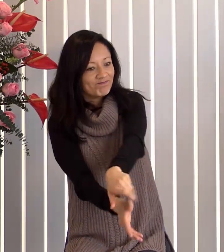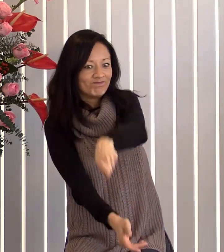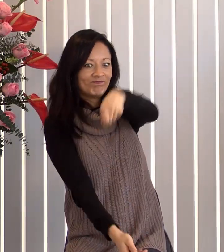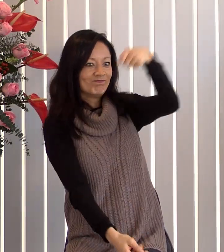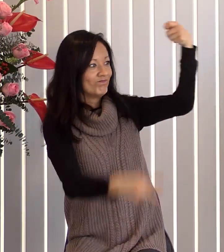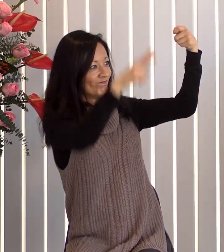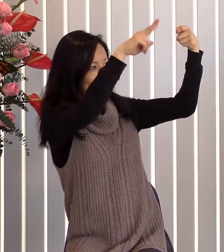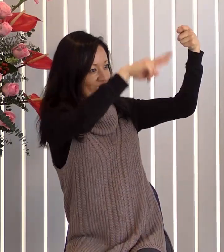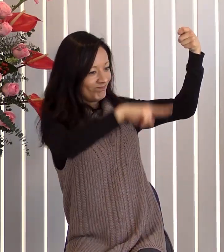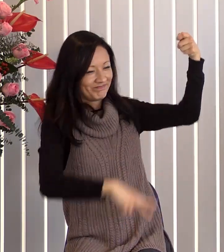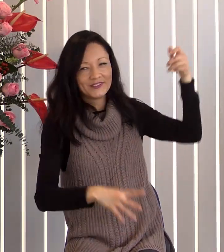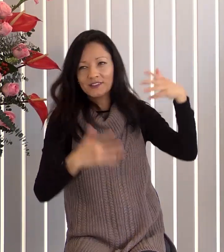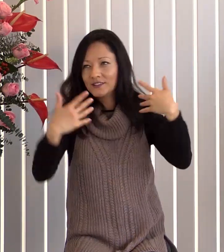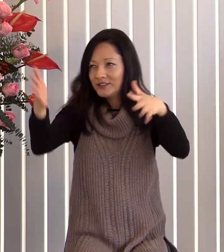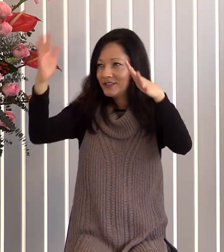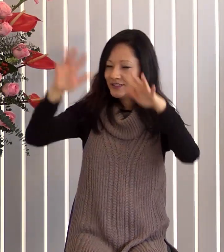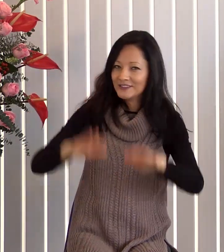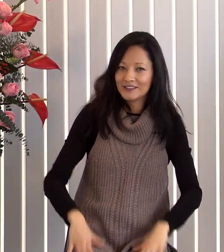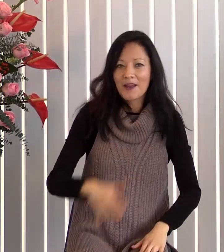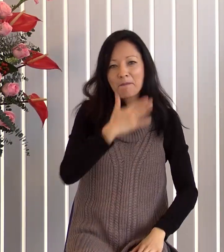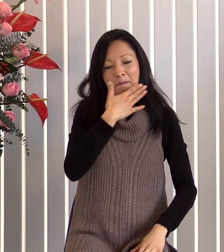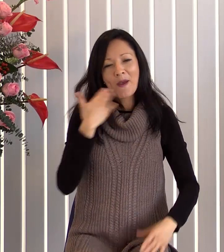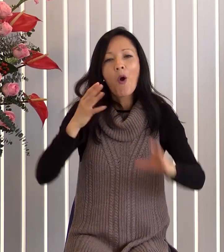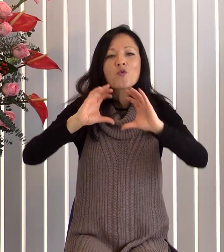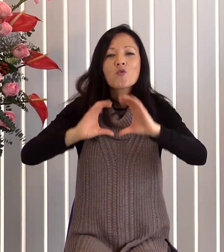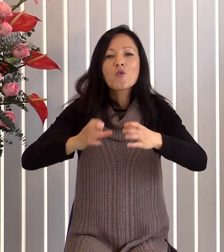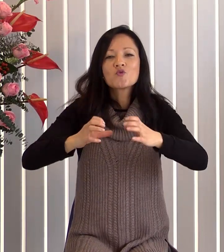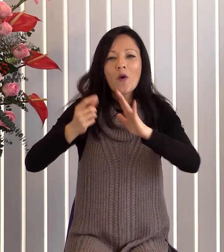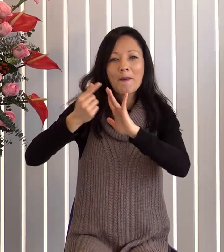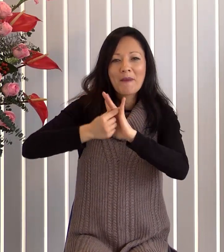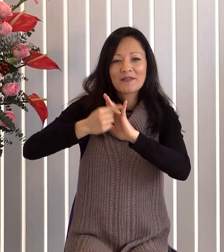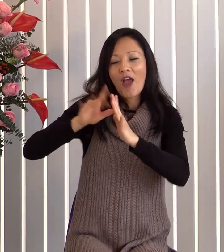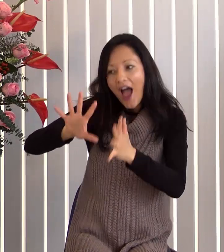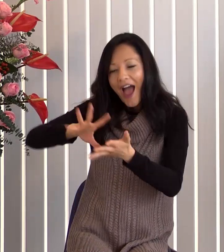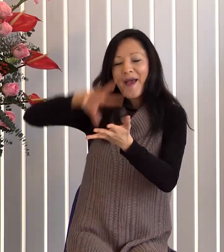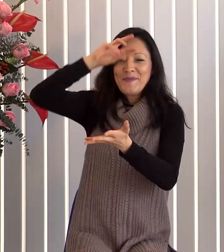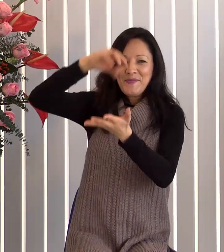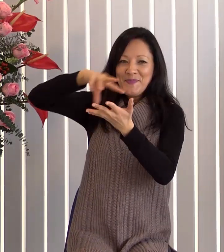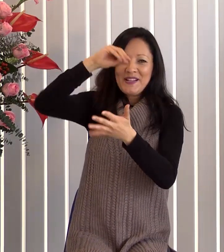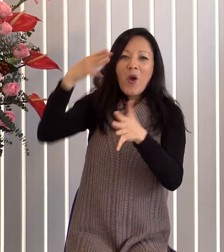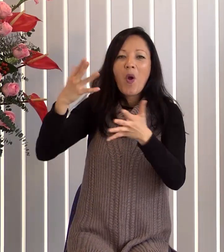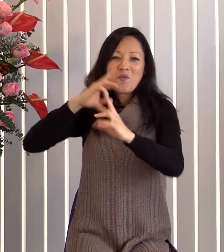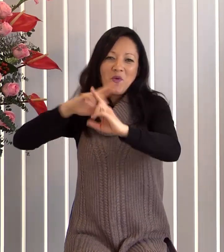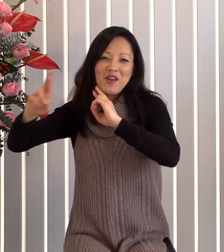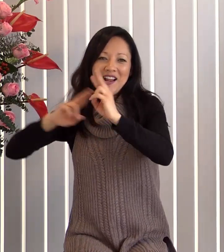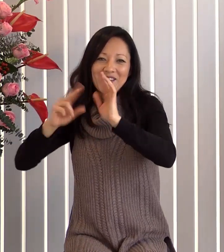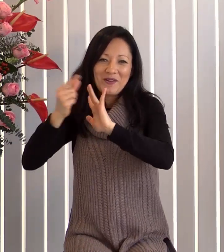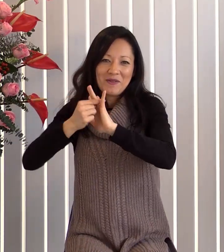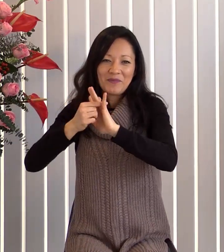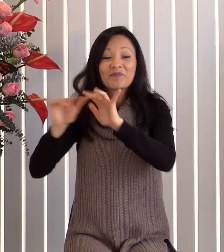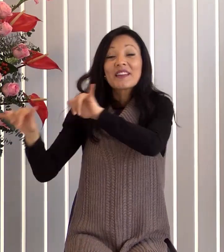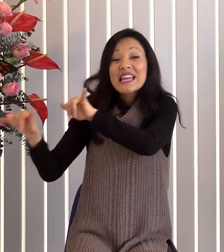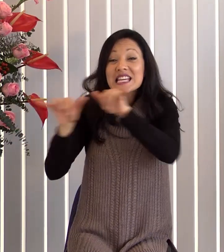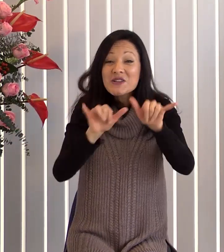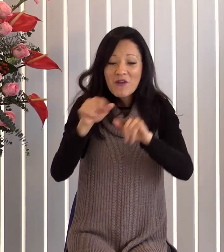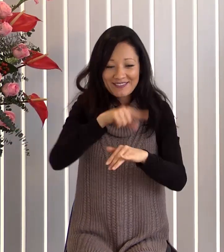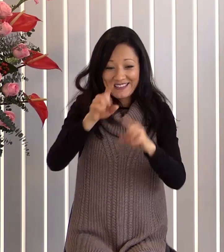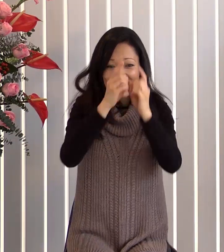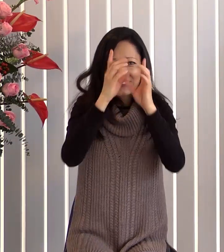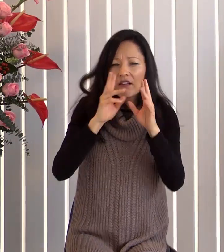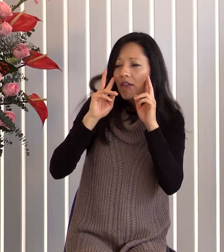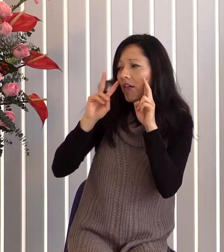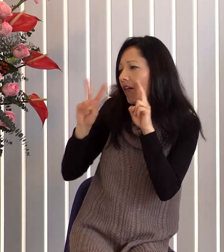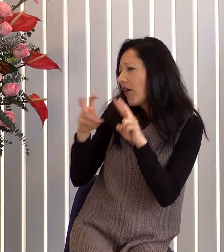Por eso los cursos de pareja son buenos para eso, ¿no? Para aprender a... Entonces uno pide, oye, enséñanos a orar. Jesús les dijo a